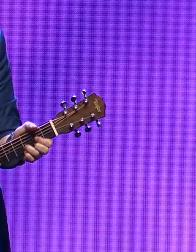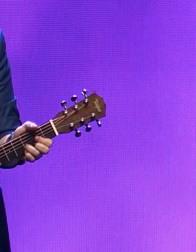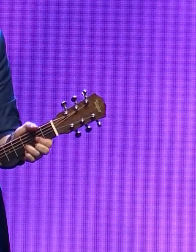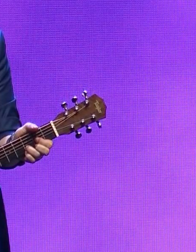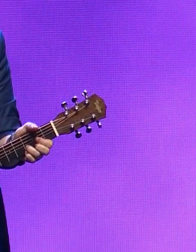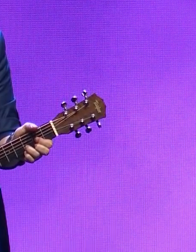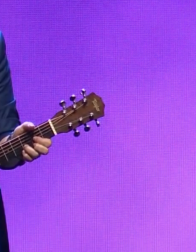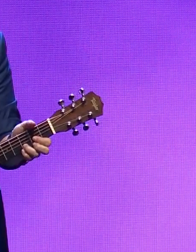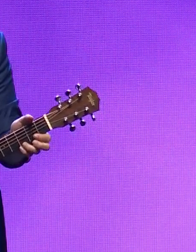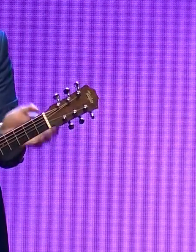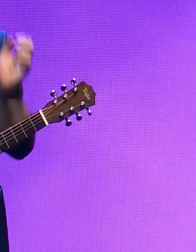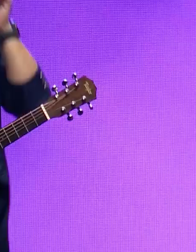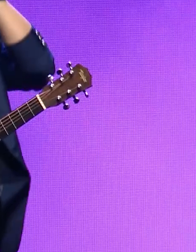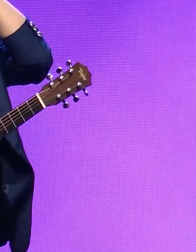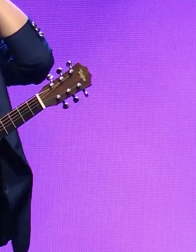ilararabayararabayasu,